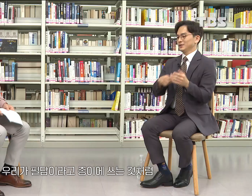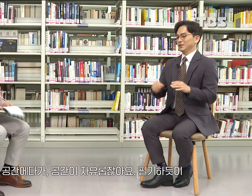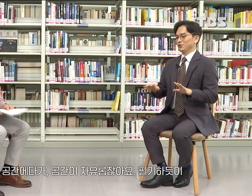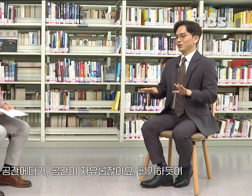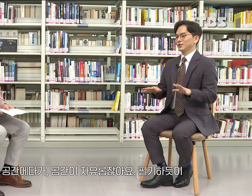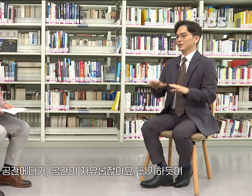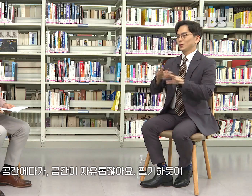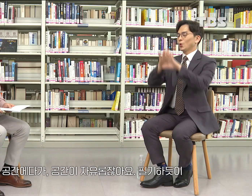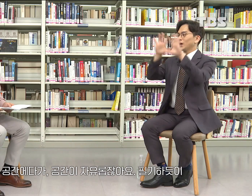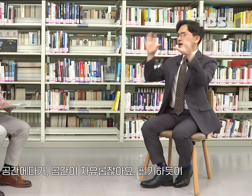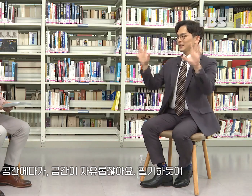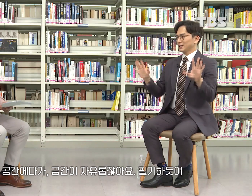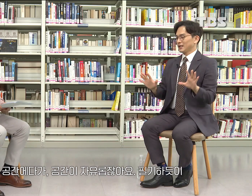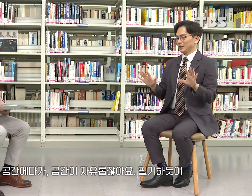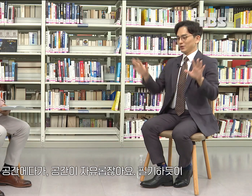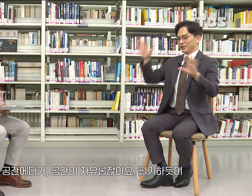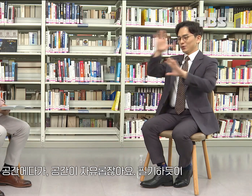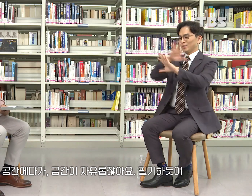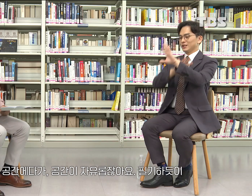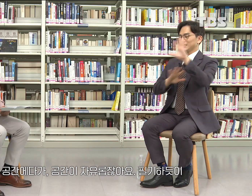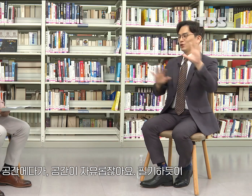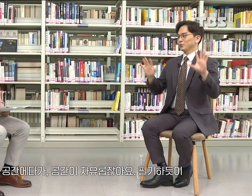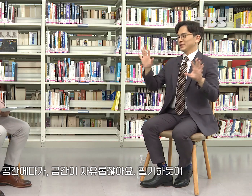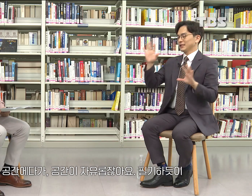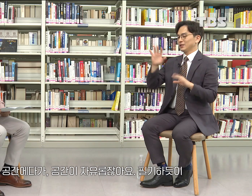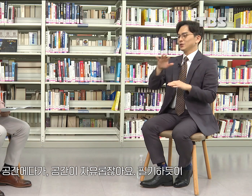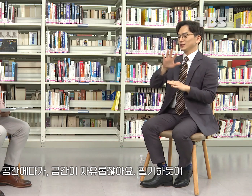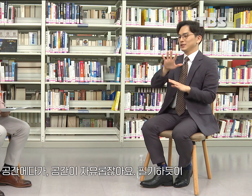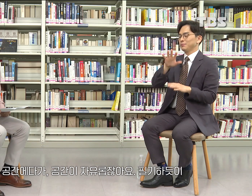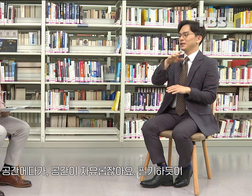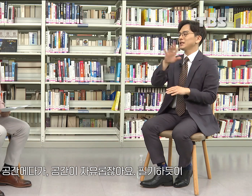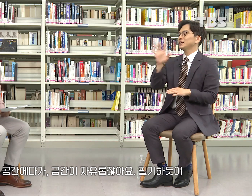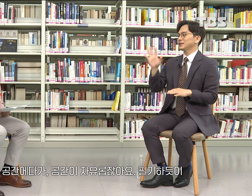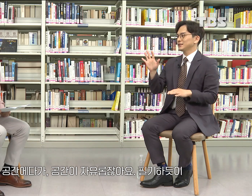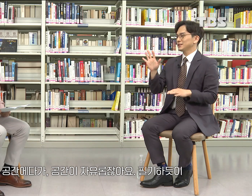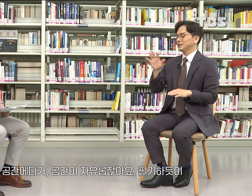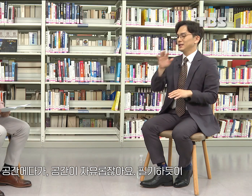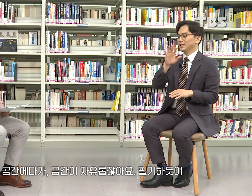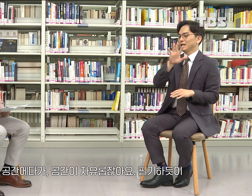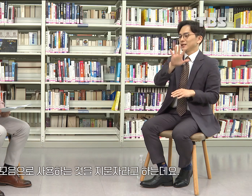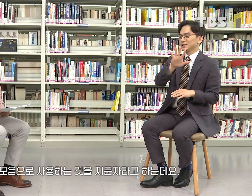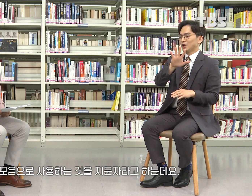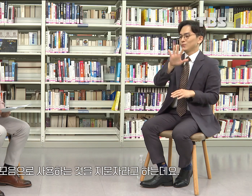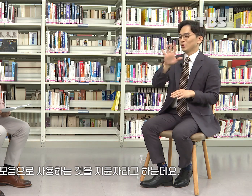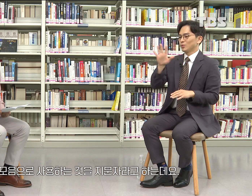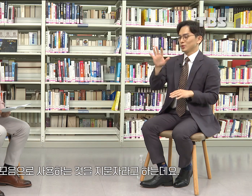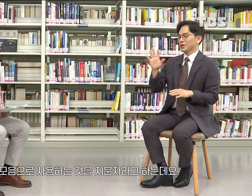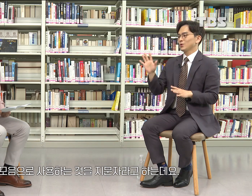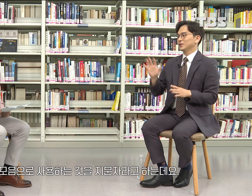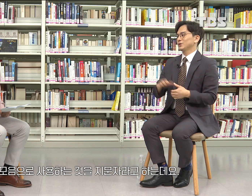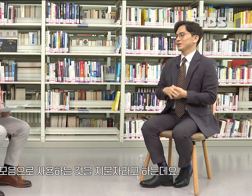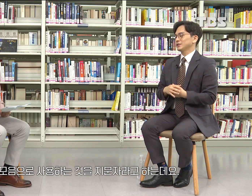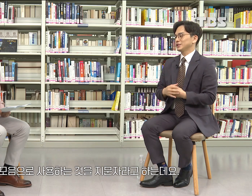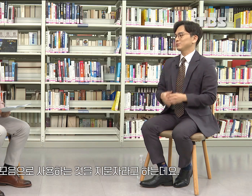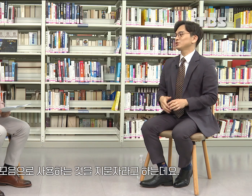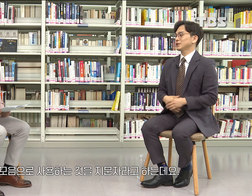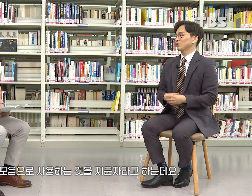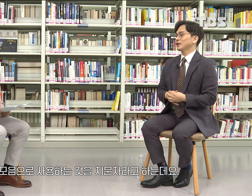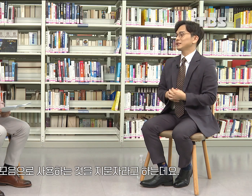이제 수어는 공간에다가 여기가 공간이 자유롭잖아요. 여기에 필기를 하듯이 자음 모음으로 사용하는 것을 지문자라고